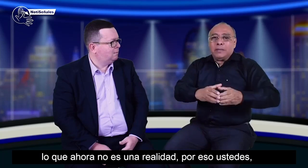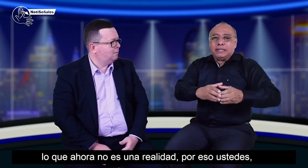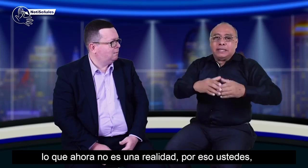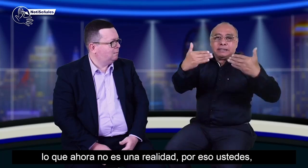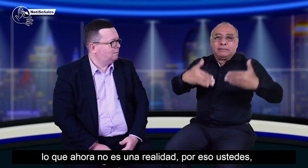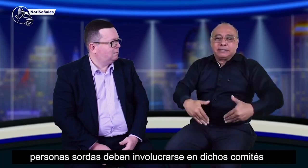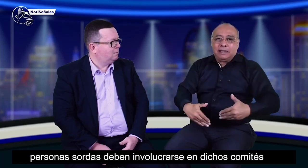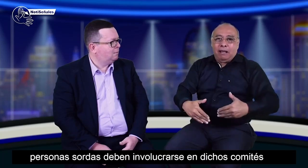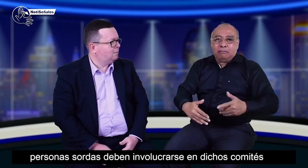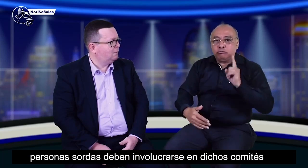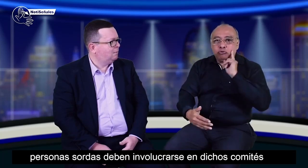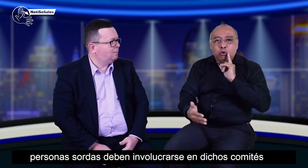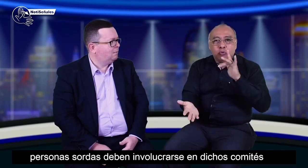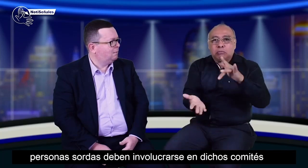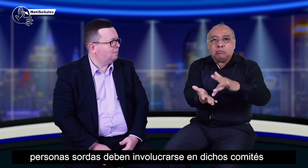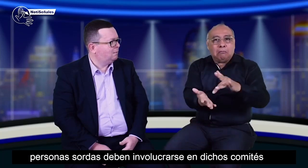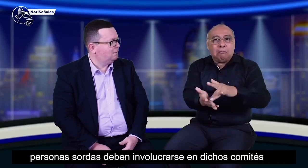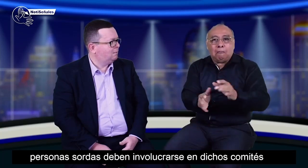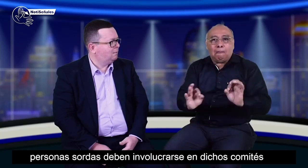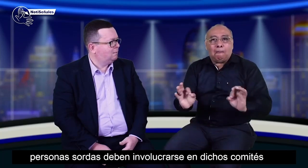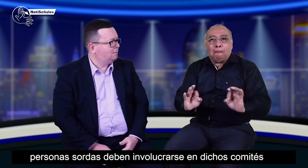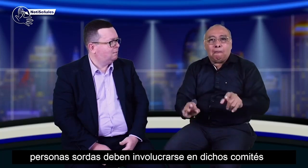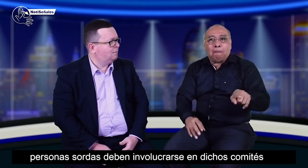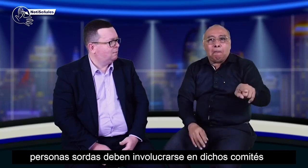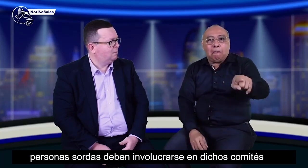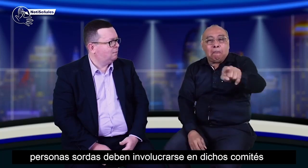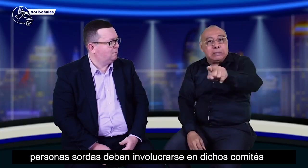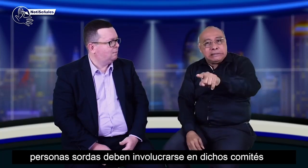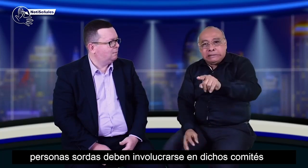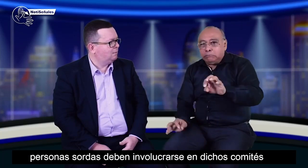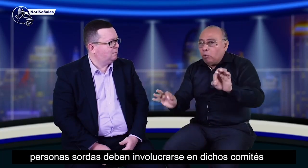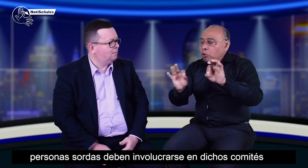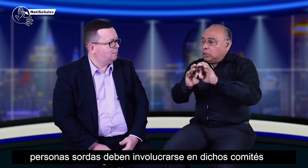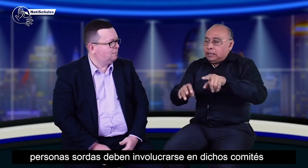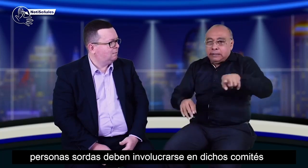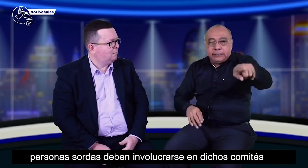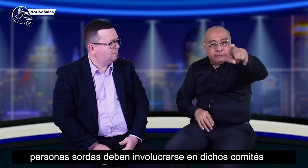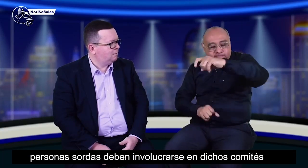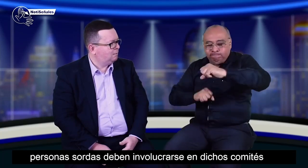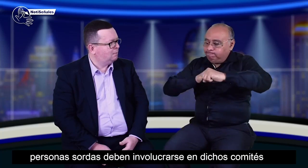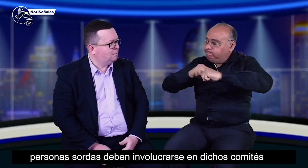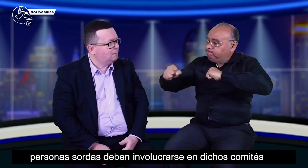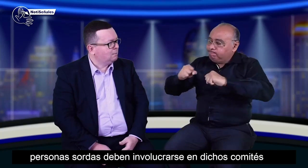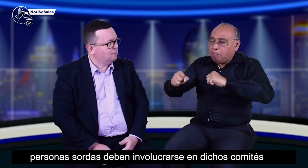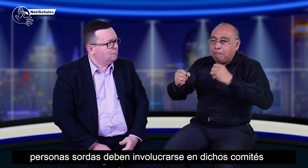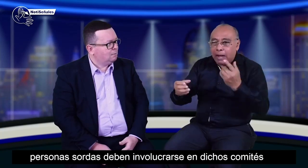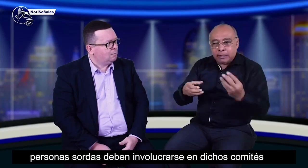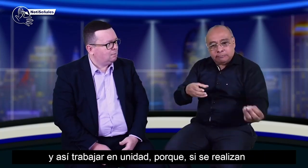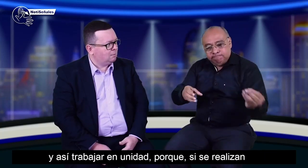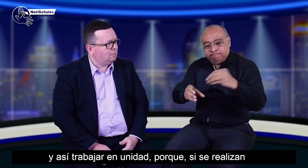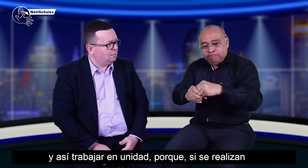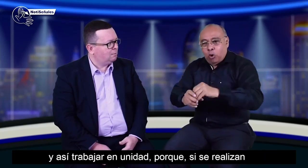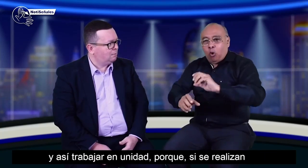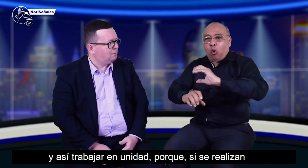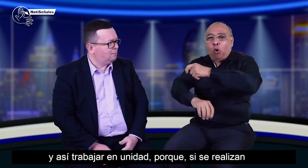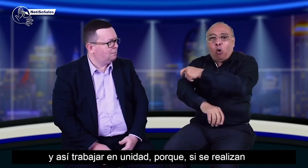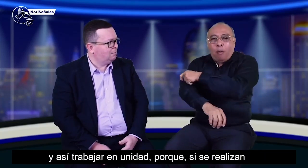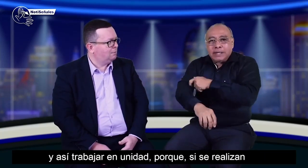ustedes, personas sordas, deben involucrarse en dichos comités y así trabajar en unidad,